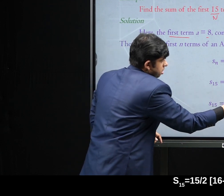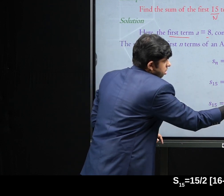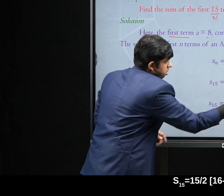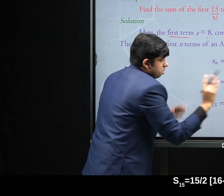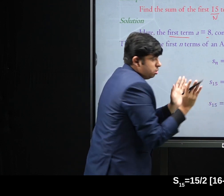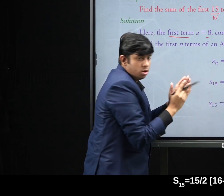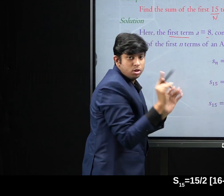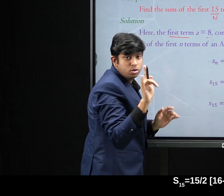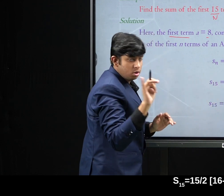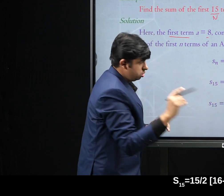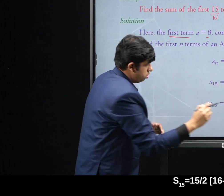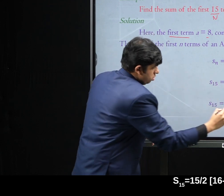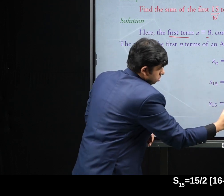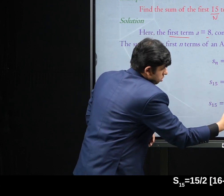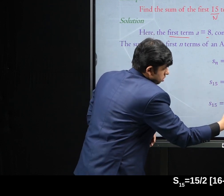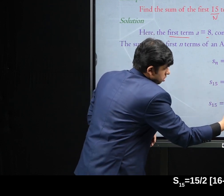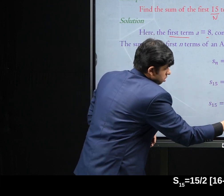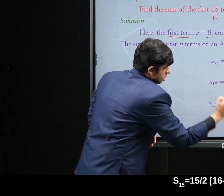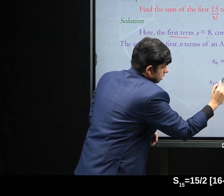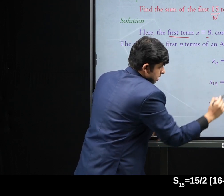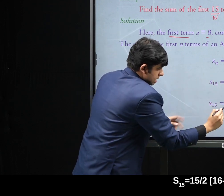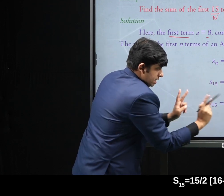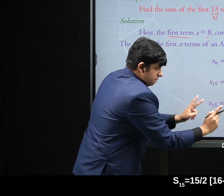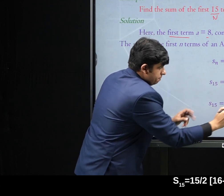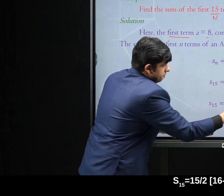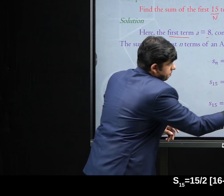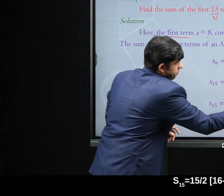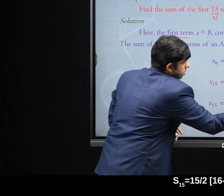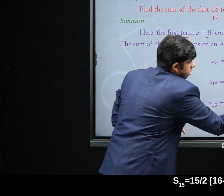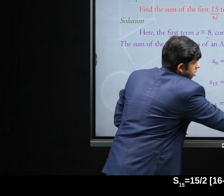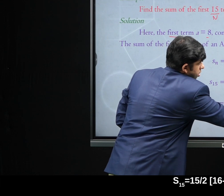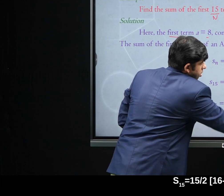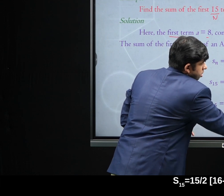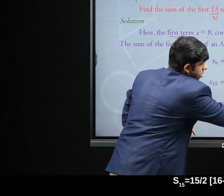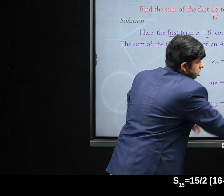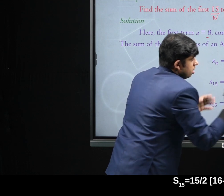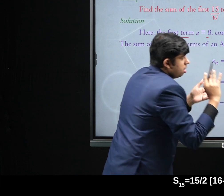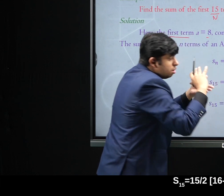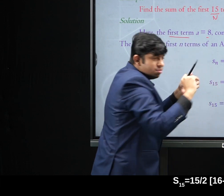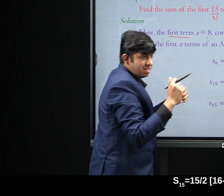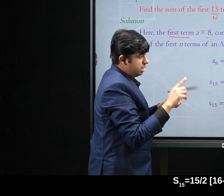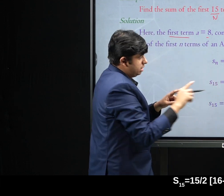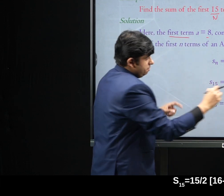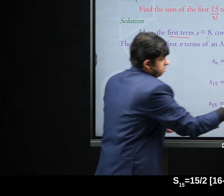S15 ఈజ్ ఈక్వల్ టు 15/2 ఇంటూ 16 మైనస్ 21/2 ఈజ్ ఈక్వల్